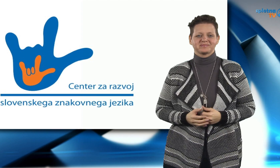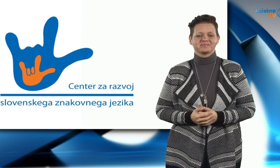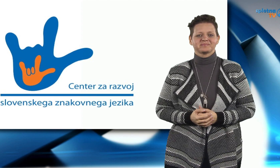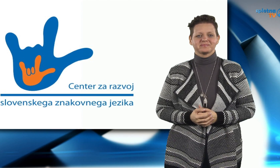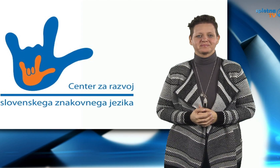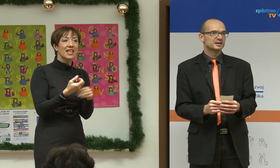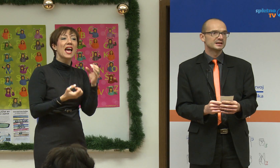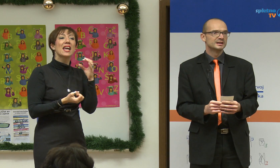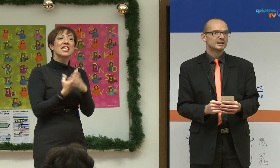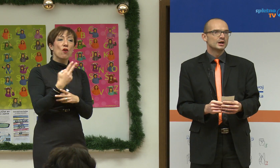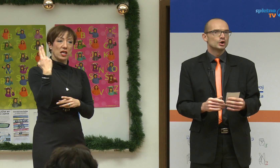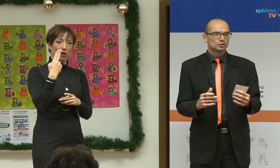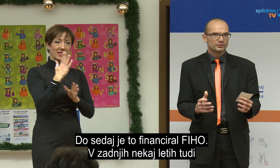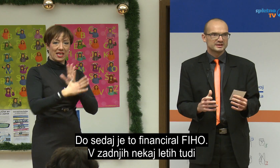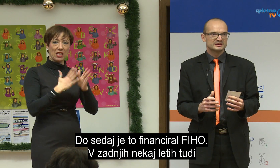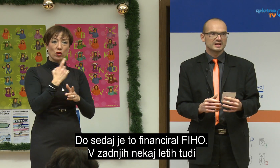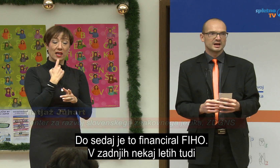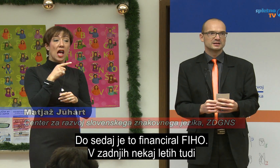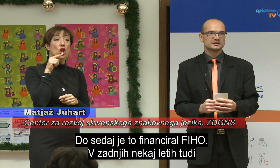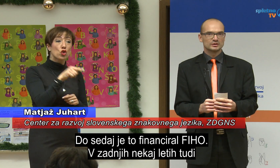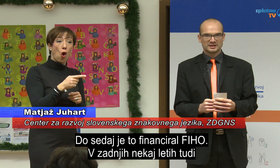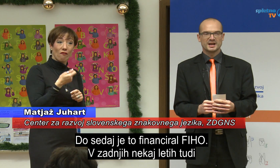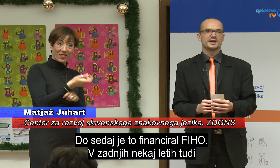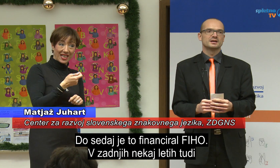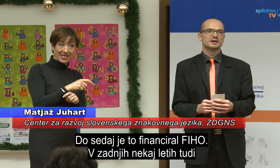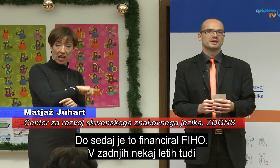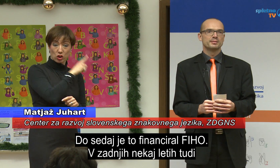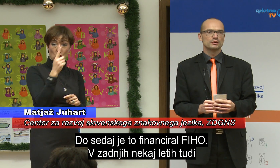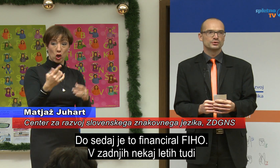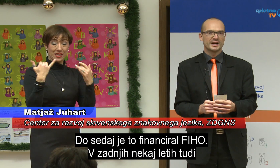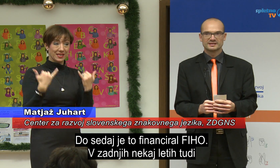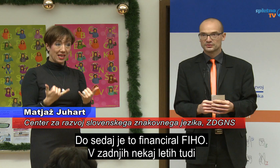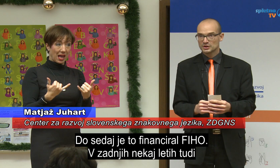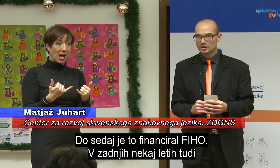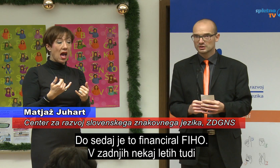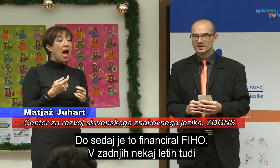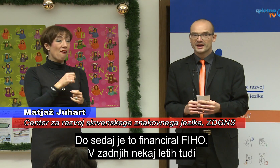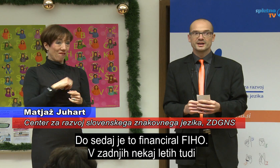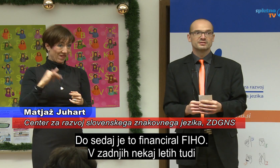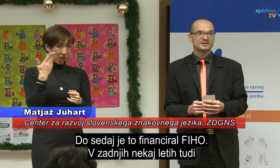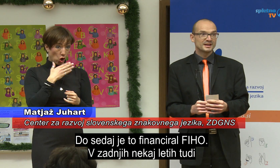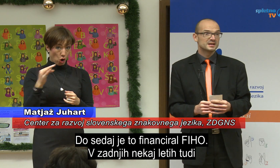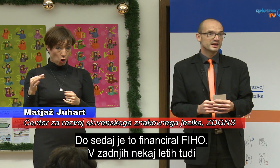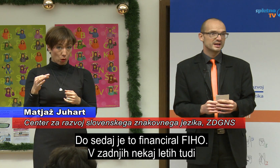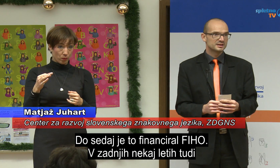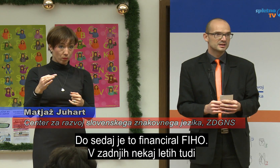jezika. To financira do sedaj fundacija FIHO in v zadnjih nekaj letih